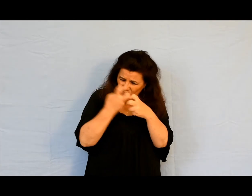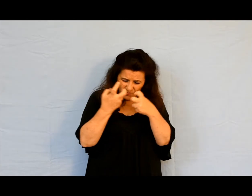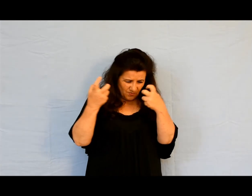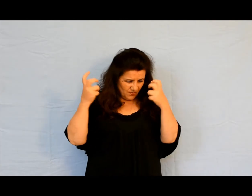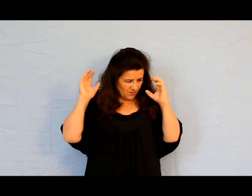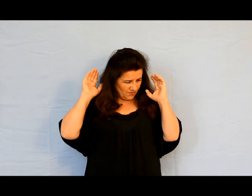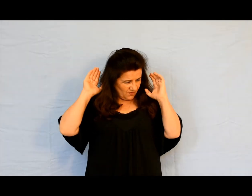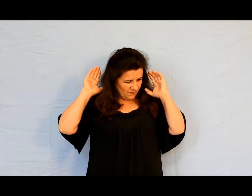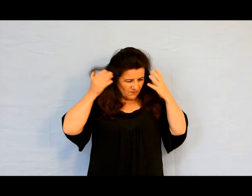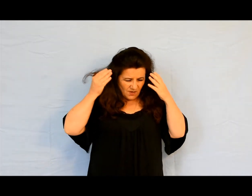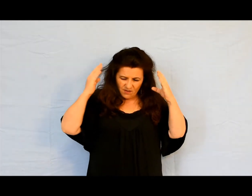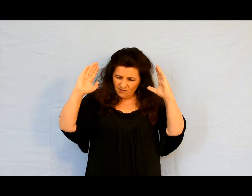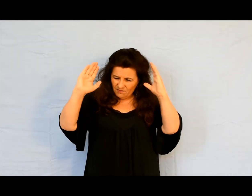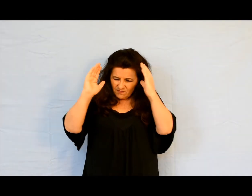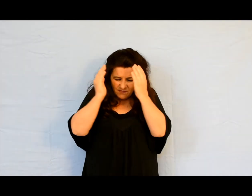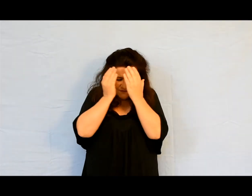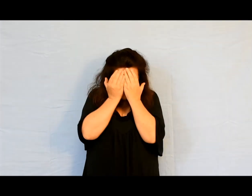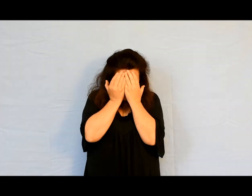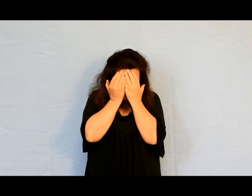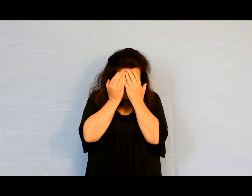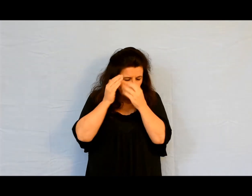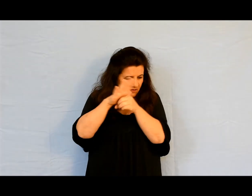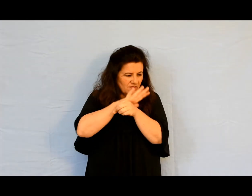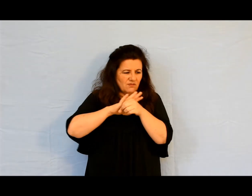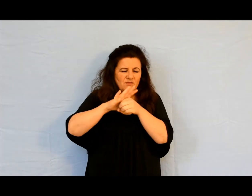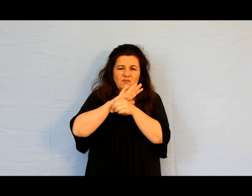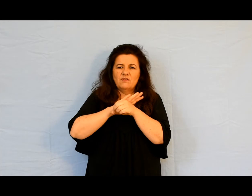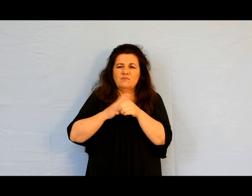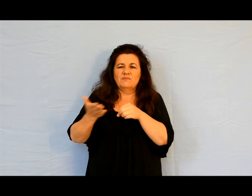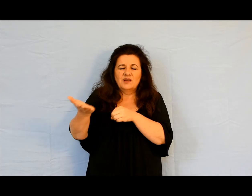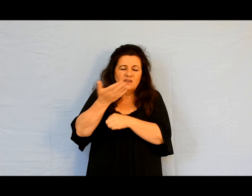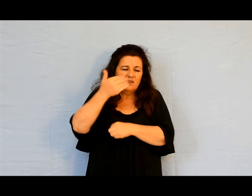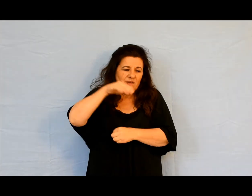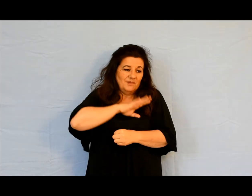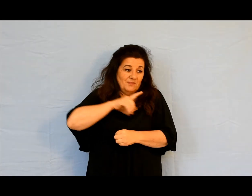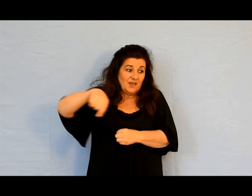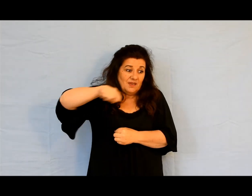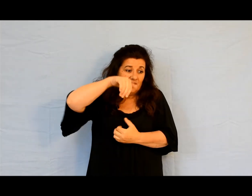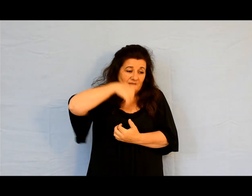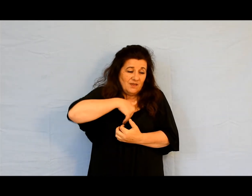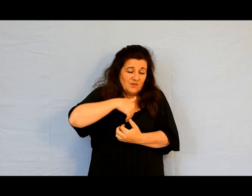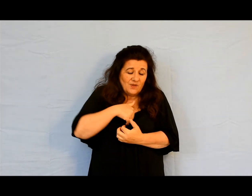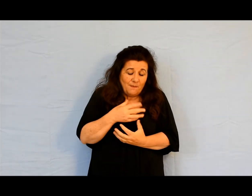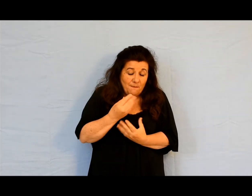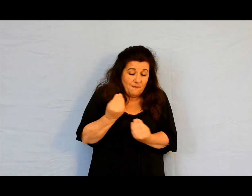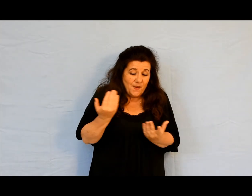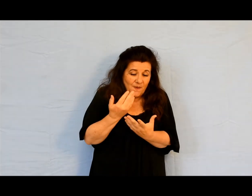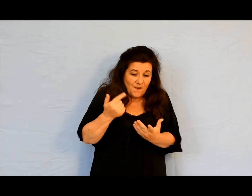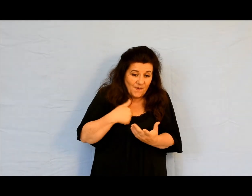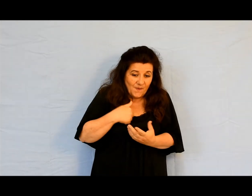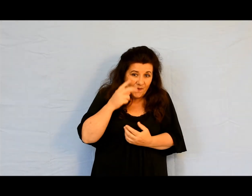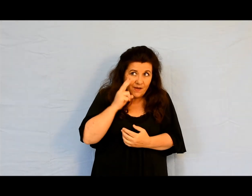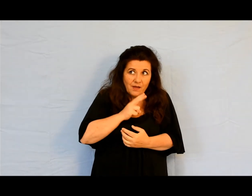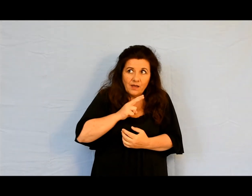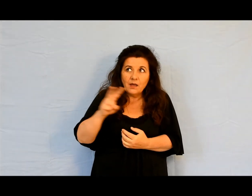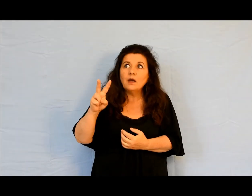et ils se sont bouchés les yeux, de peur que leurs yeux ne voient, que leurs oreilles